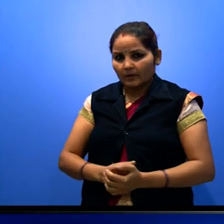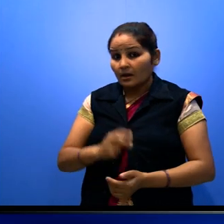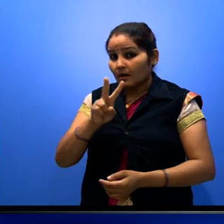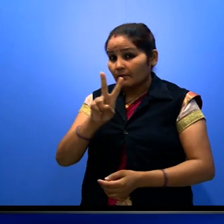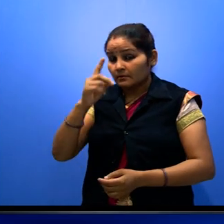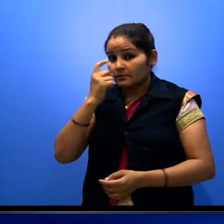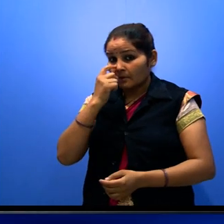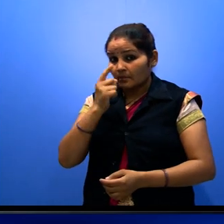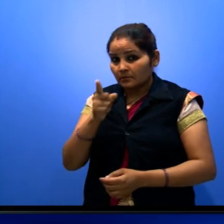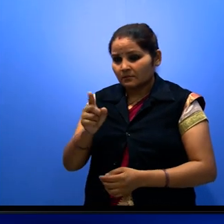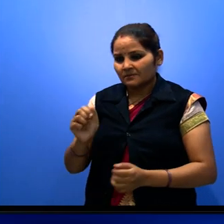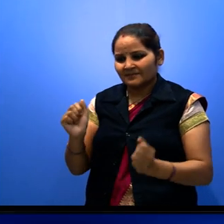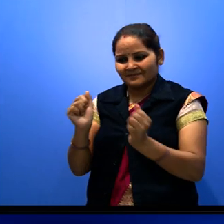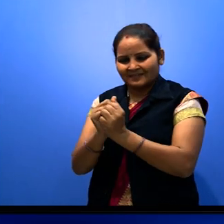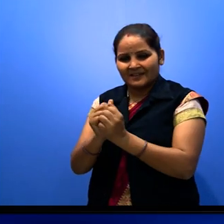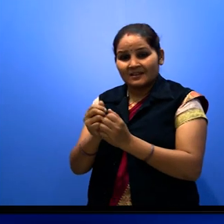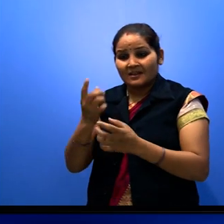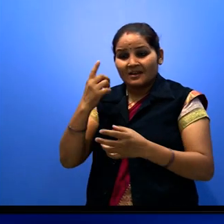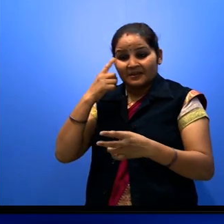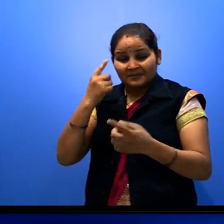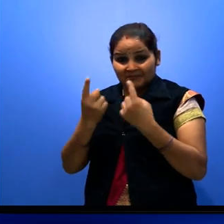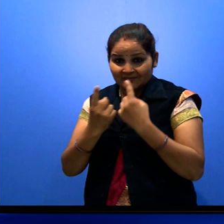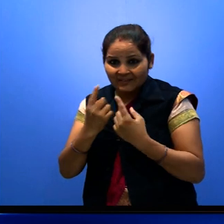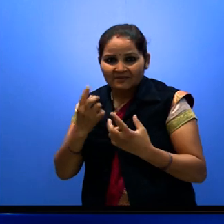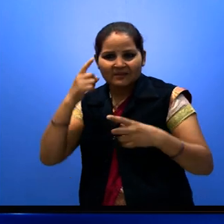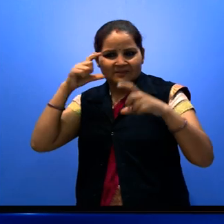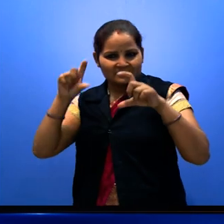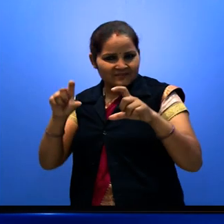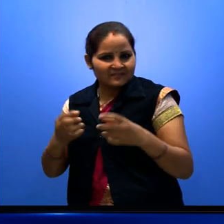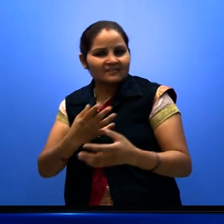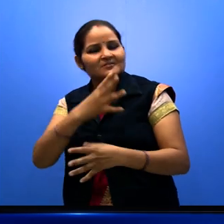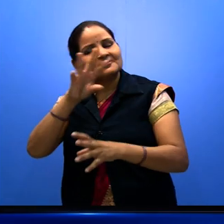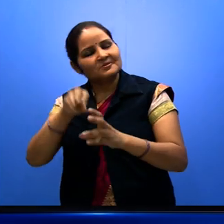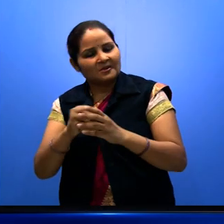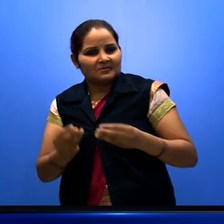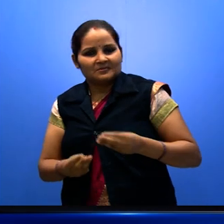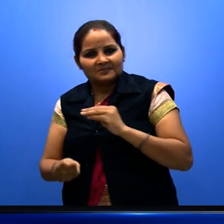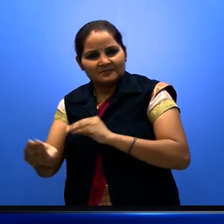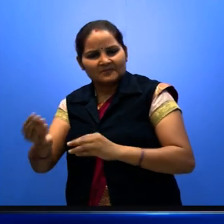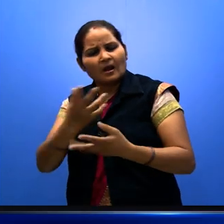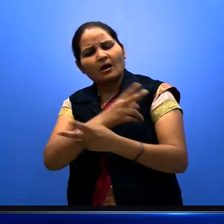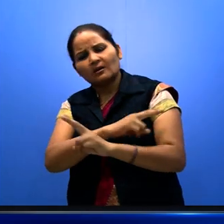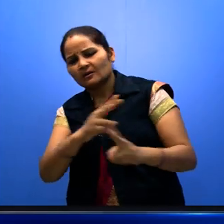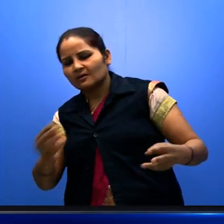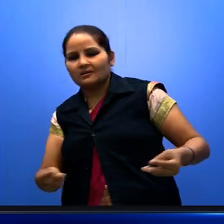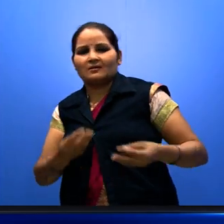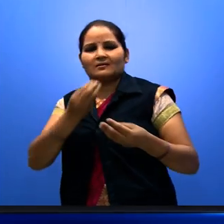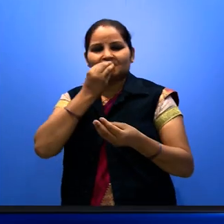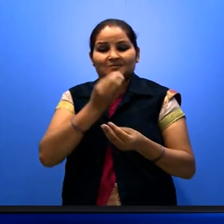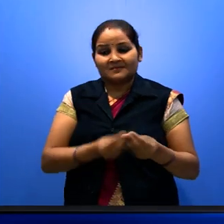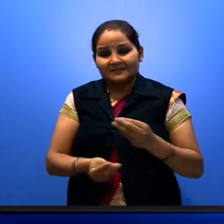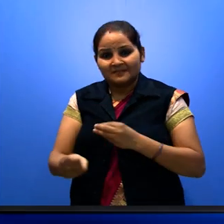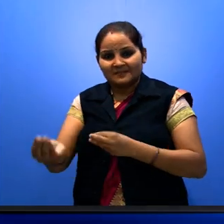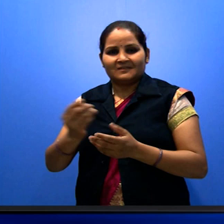विद्यामती राजा का बहुत सम्मान करती थी, विविध प्रकार के व्यंजन भोजन